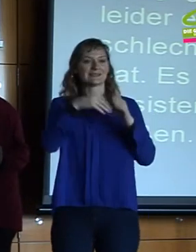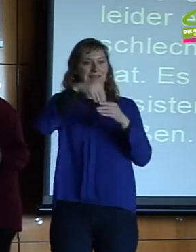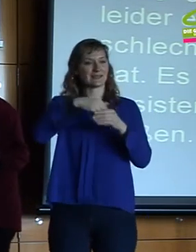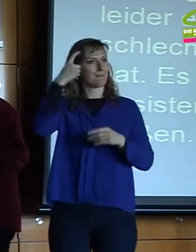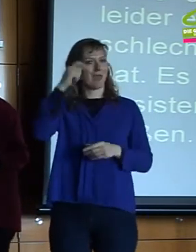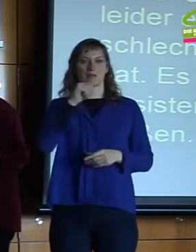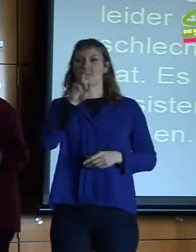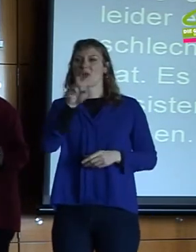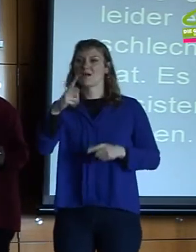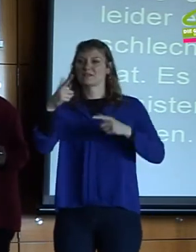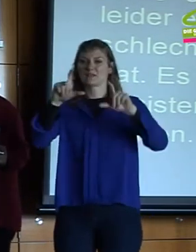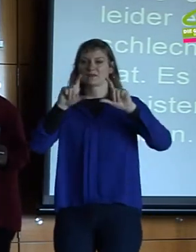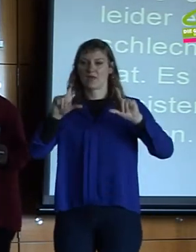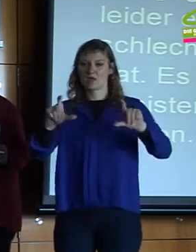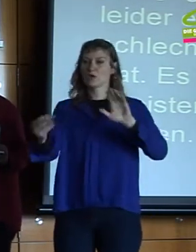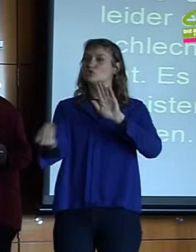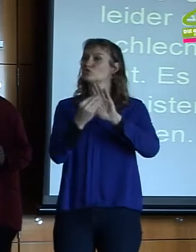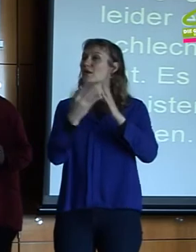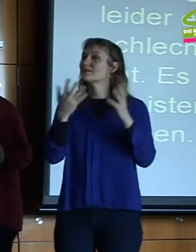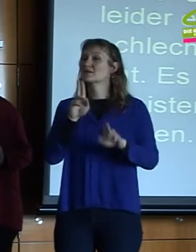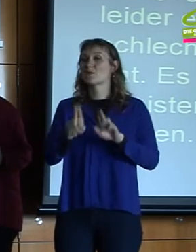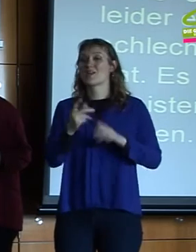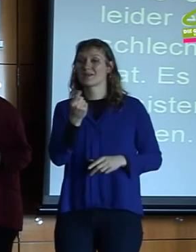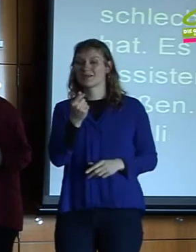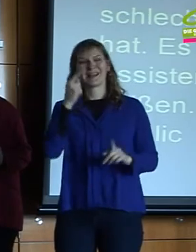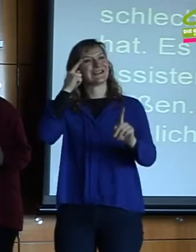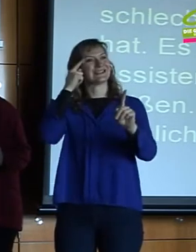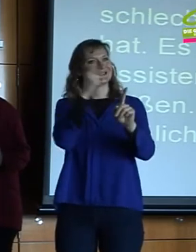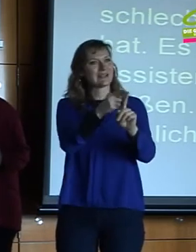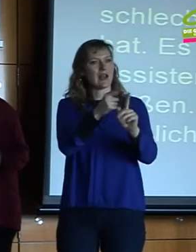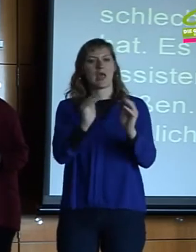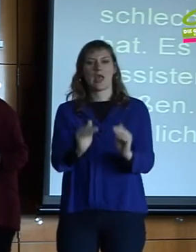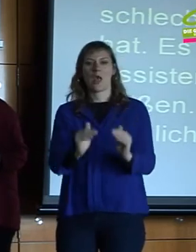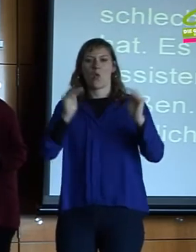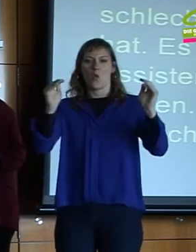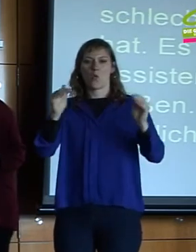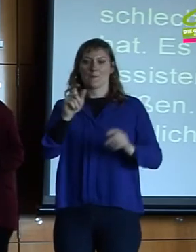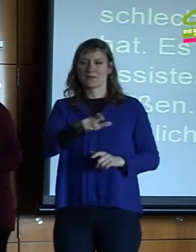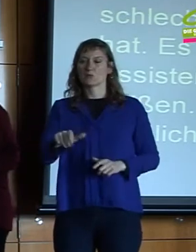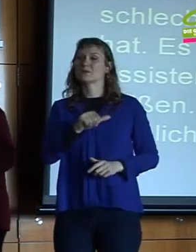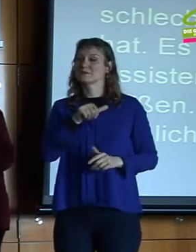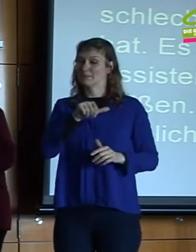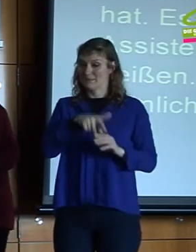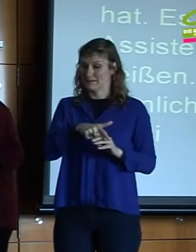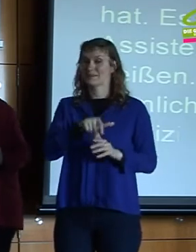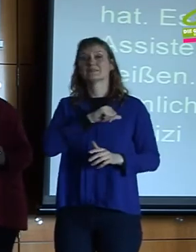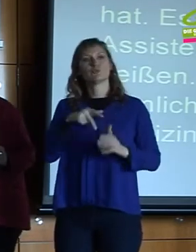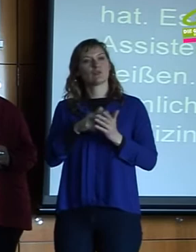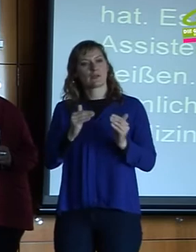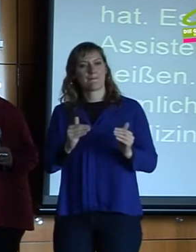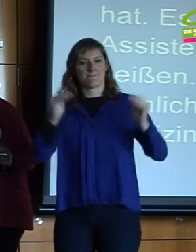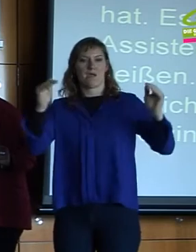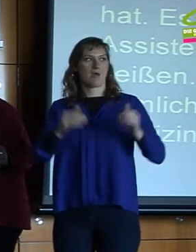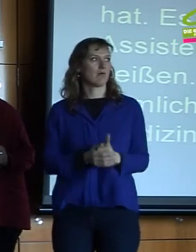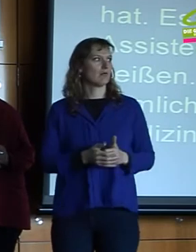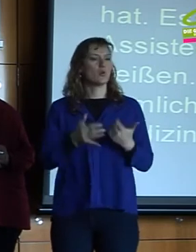In § 2 Pflegegeldgesetz steht, Ziel des Gesetzes ist die Erhöhung der Selbstständigkeit behinderter Menschen. Was ich